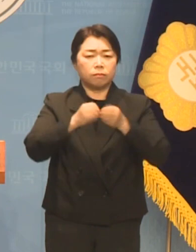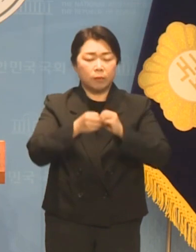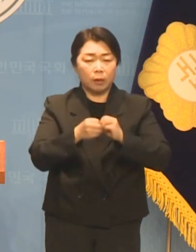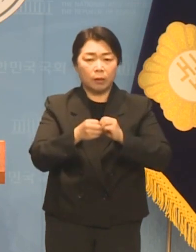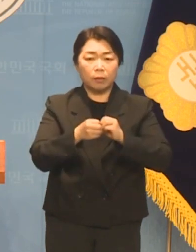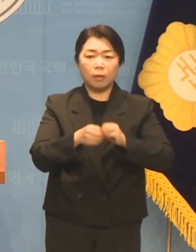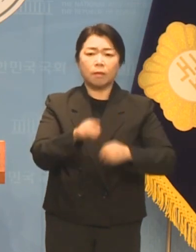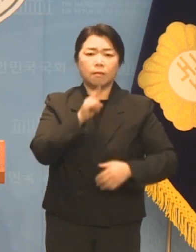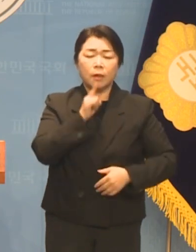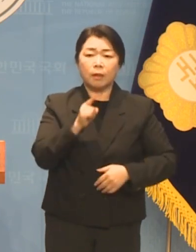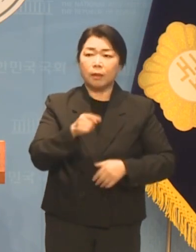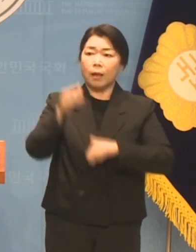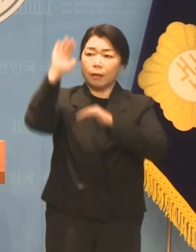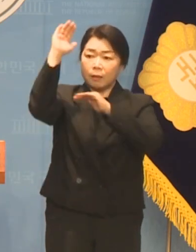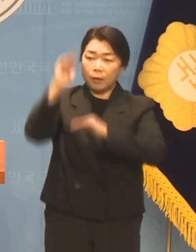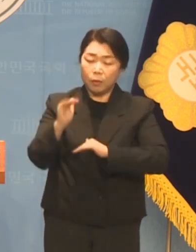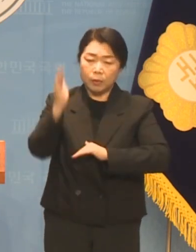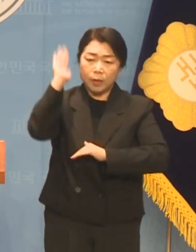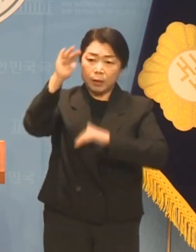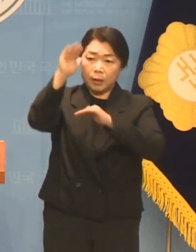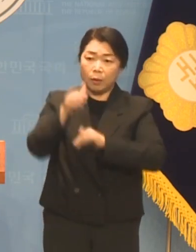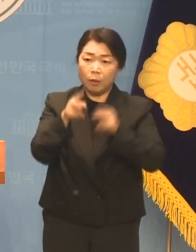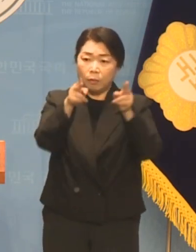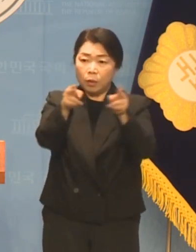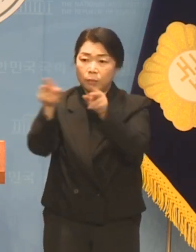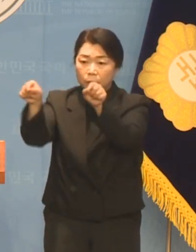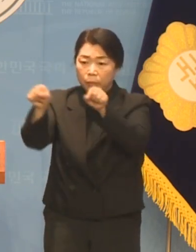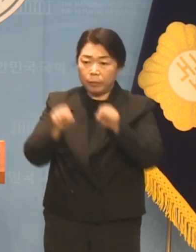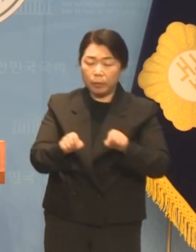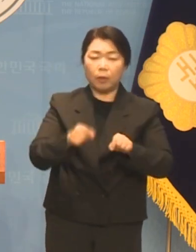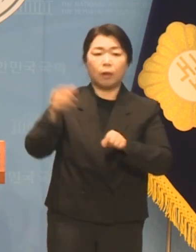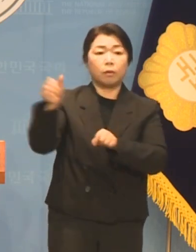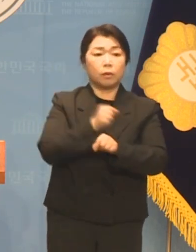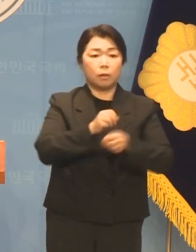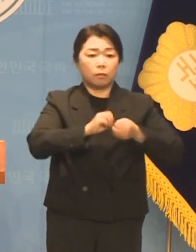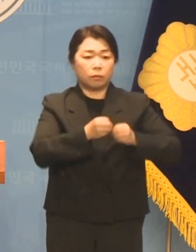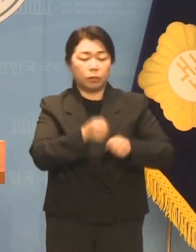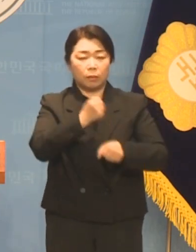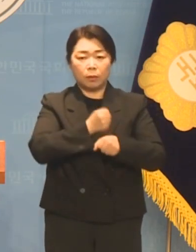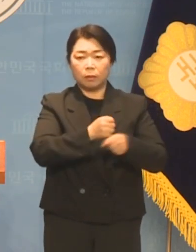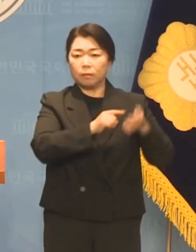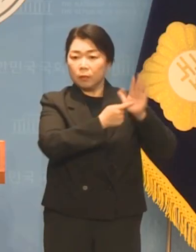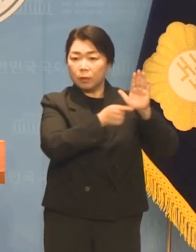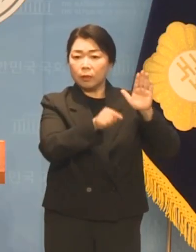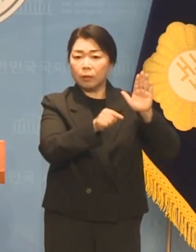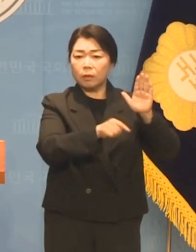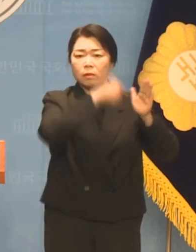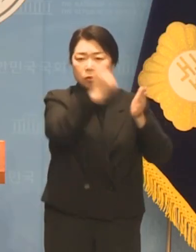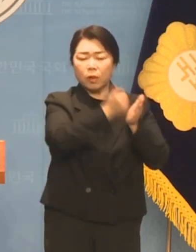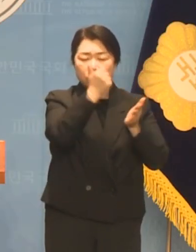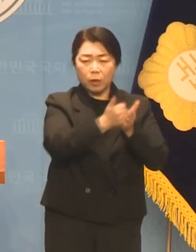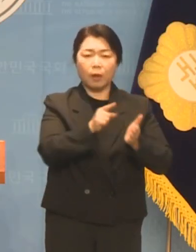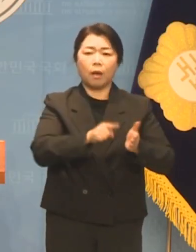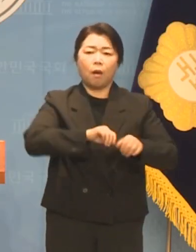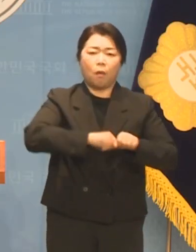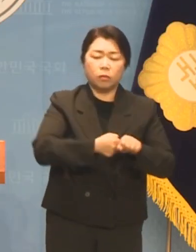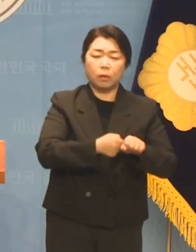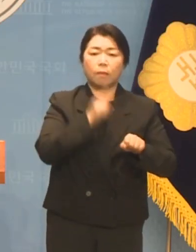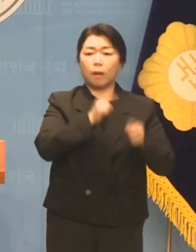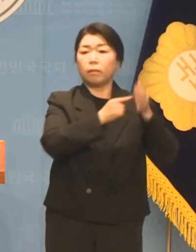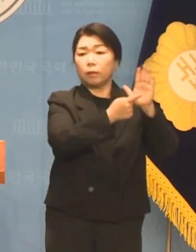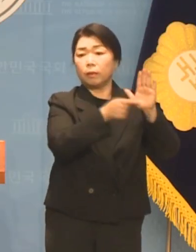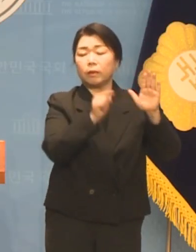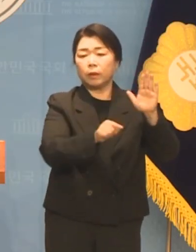주된 발언만 판단 대상이 되고 주된 발언을 뒷받침하는 보조적 발언은 독자성을